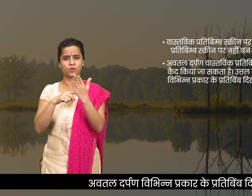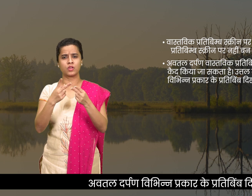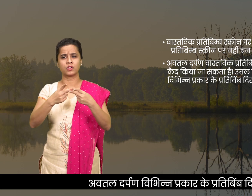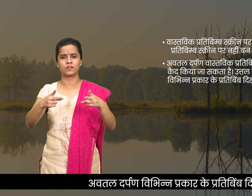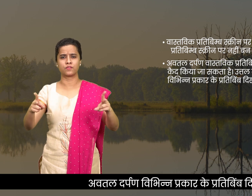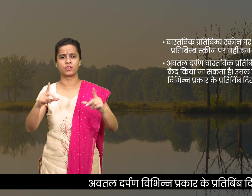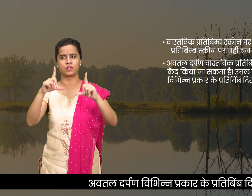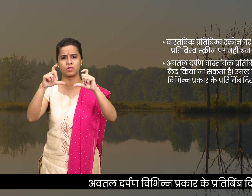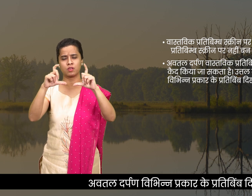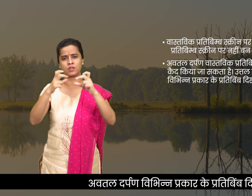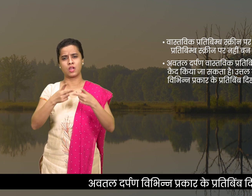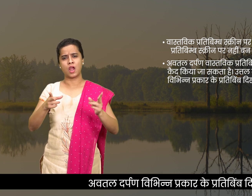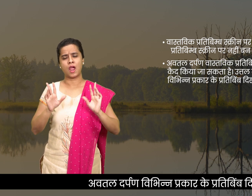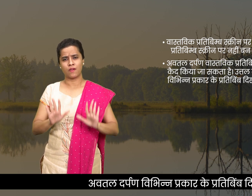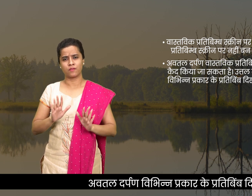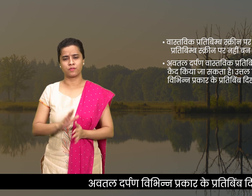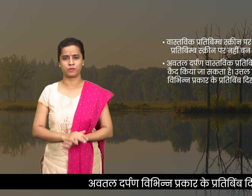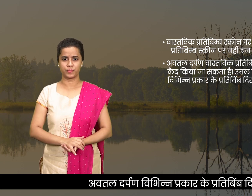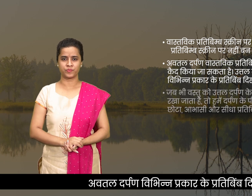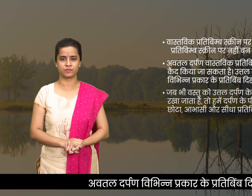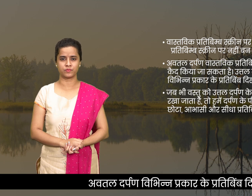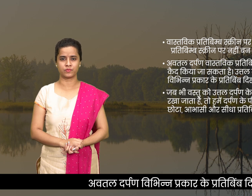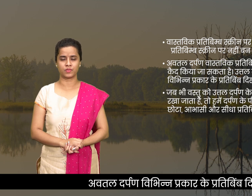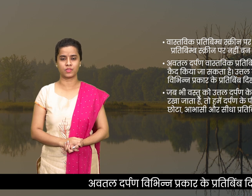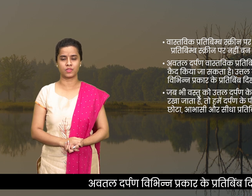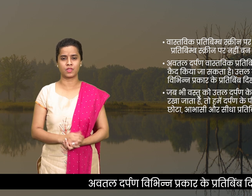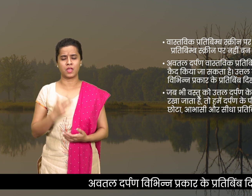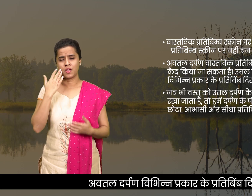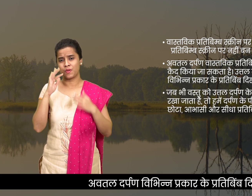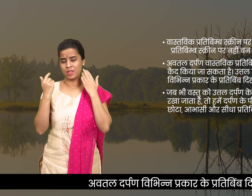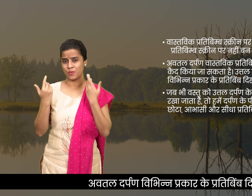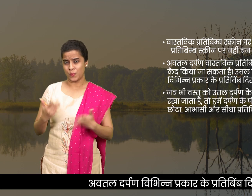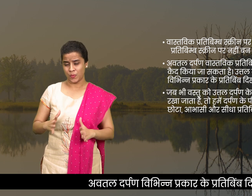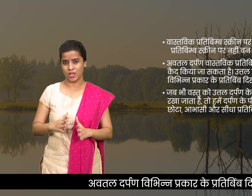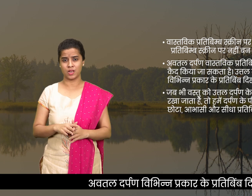अवतरण दर्पण विभिन्न प्रकार के प्रतिबिंब दिखाते हैं।